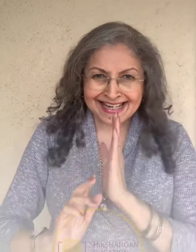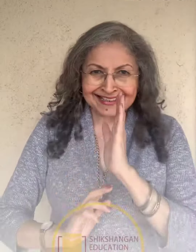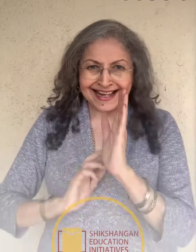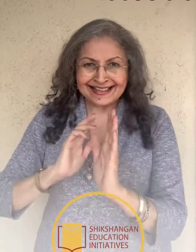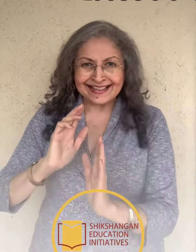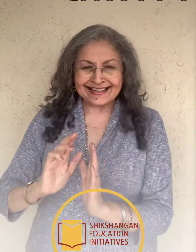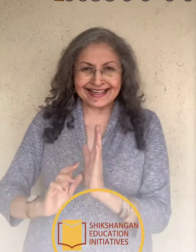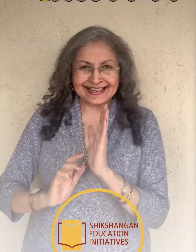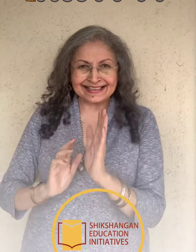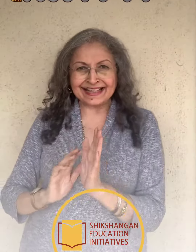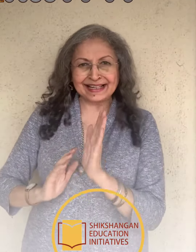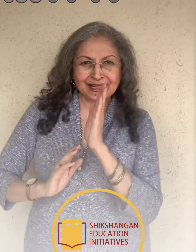गाड़ी रेल गाड़ी